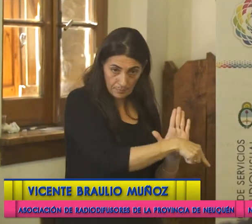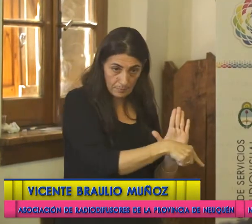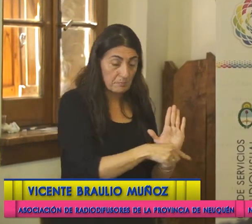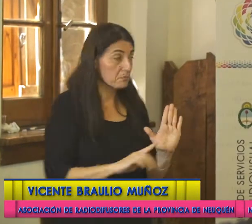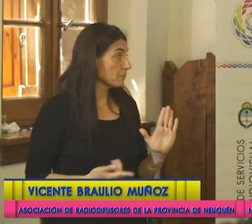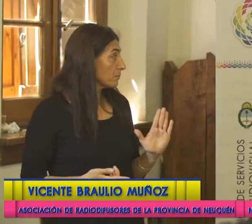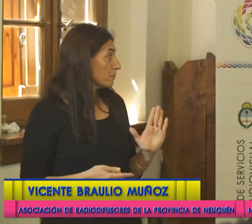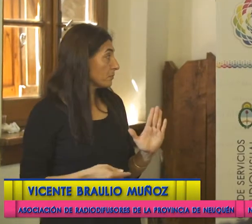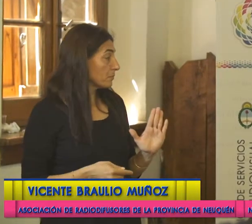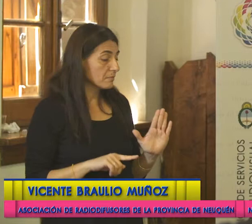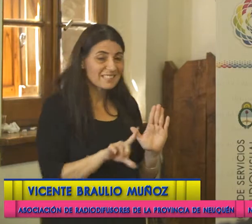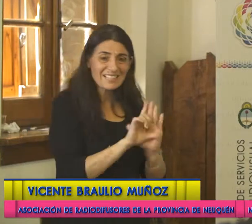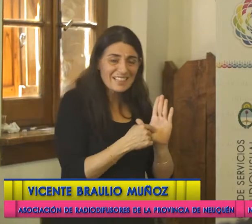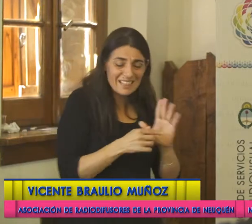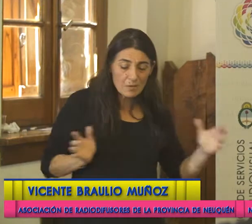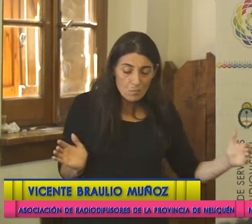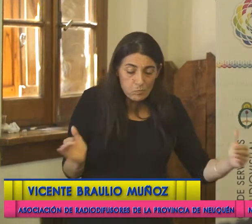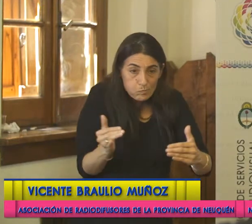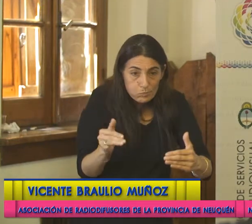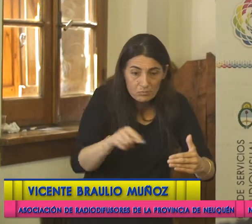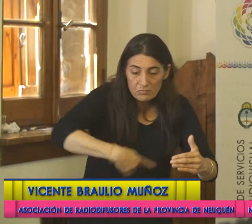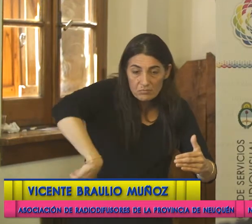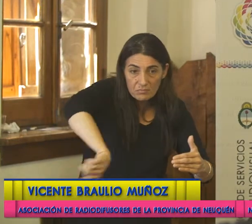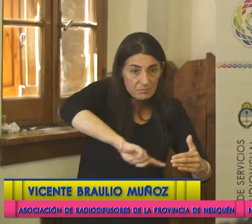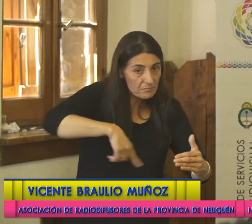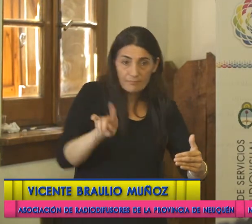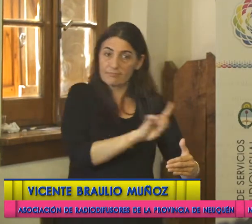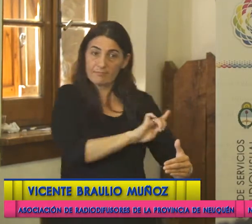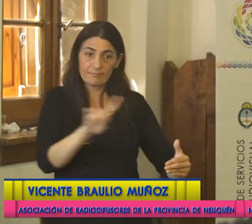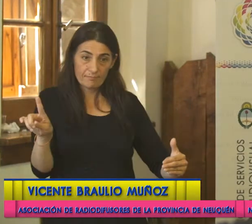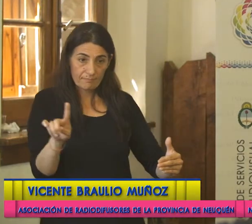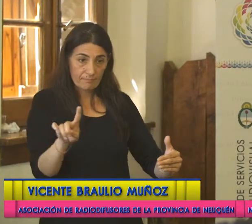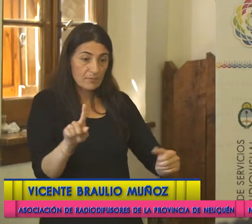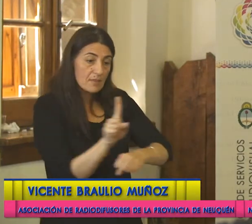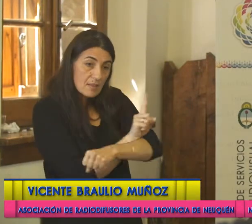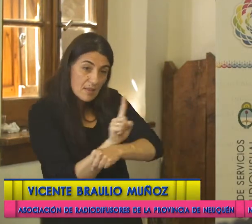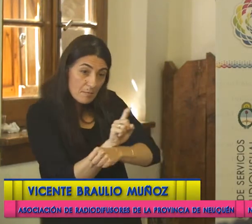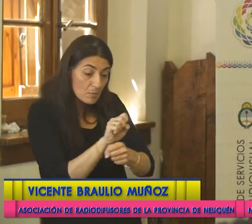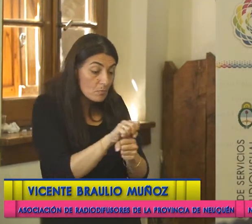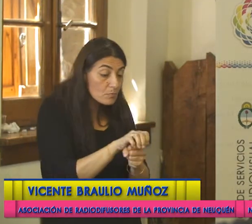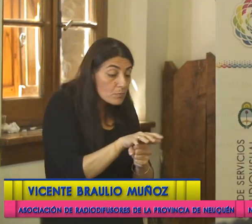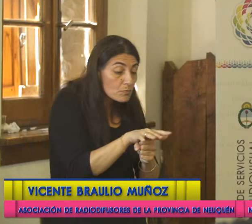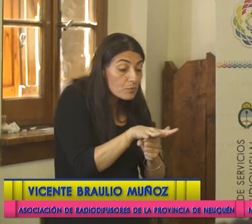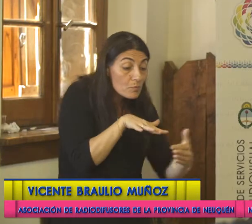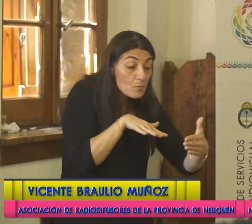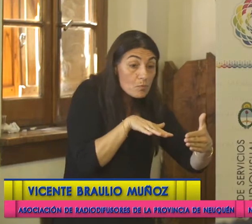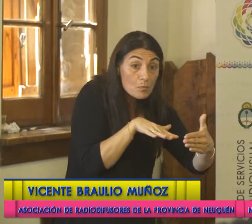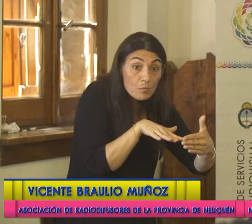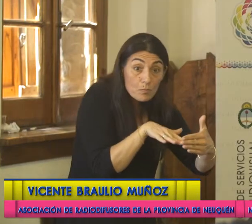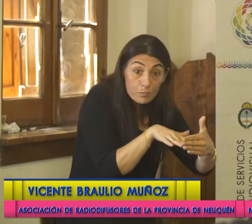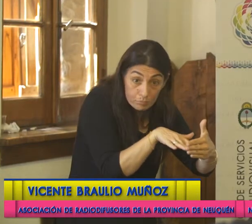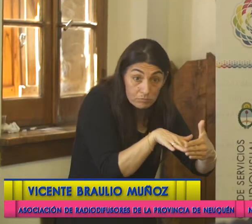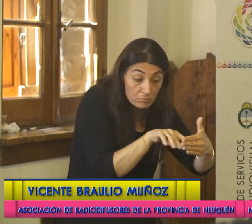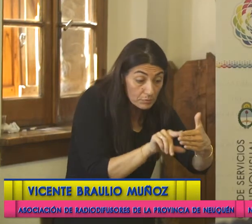contenidos porque el único artículo que habla del emisor las emisoras de baja potencia en el artículo 49